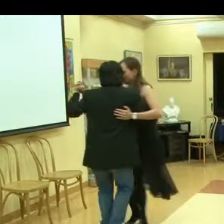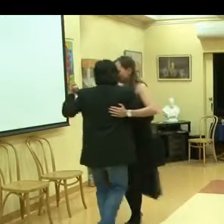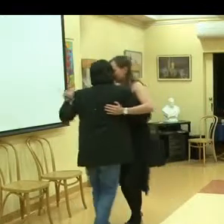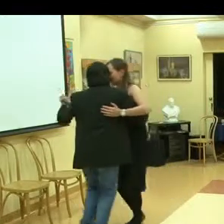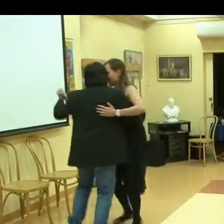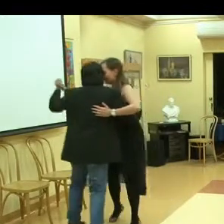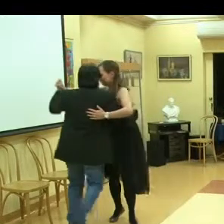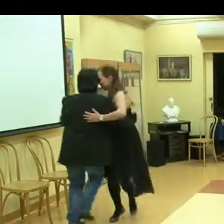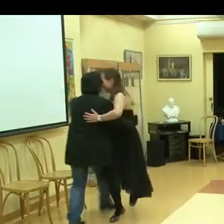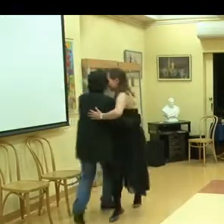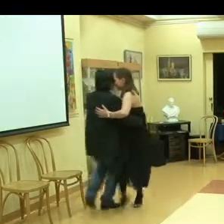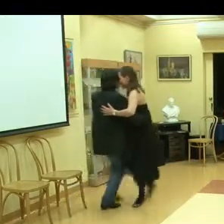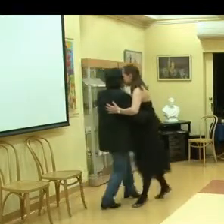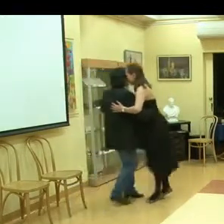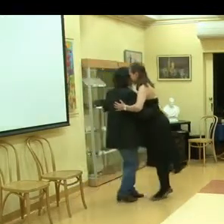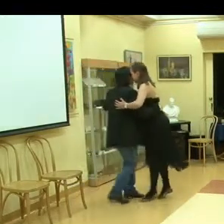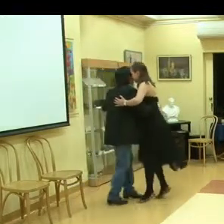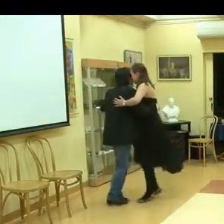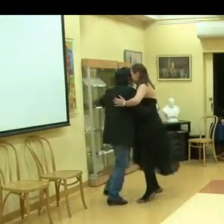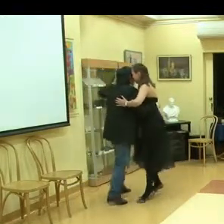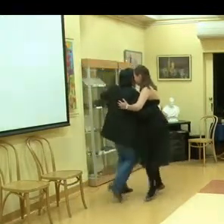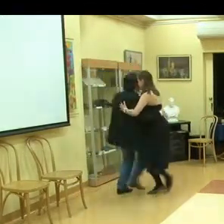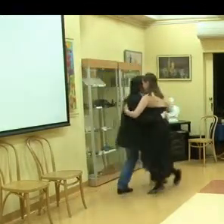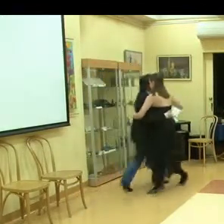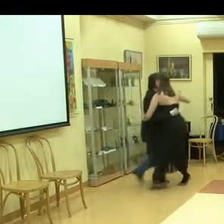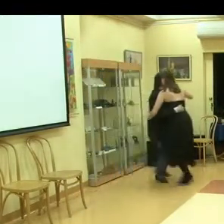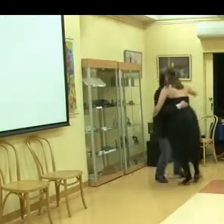Poruszają się nie więcej po kwadracie, ale po listy jurka.